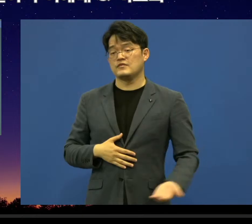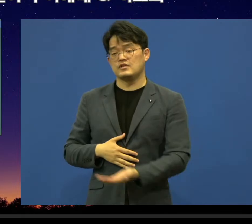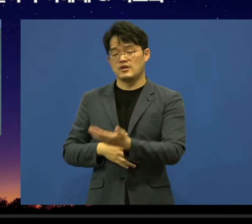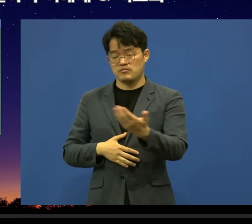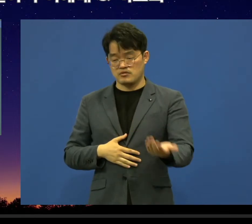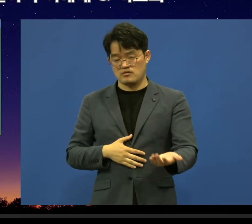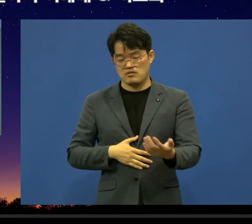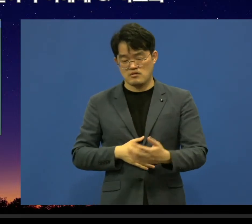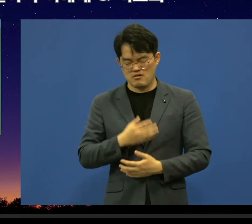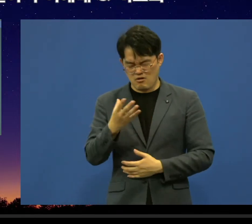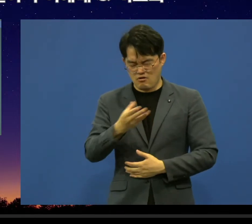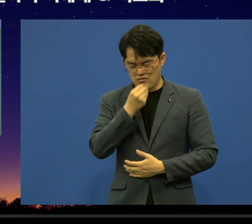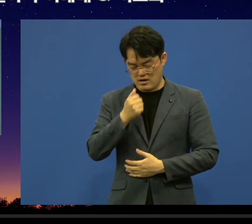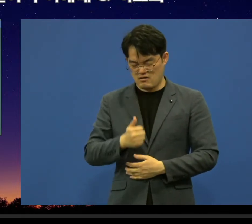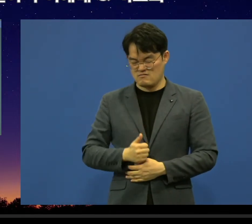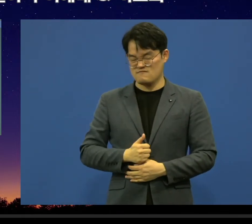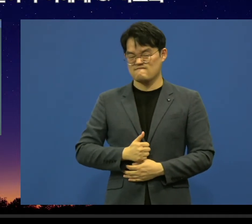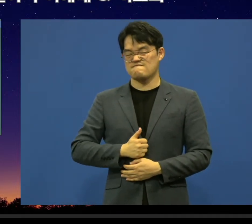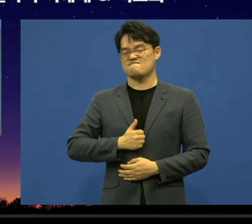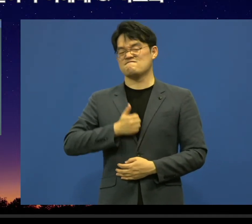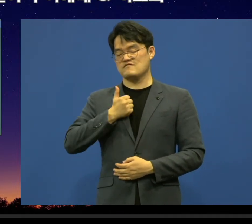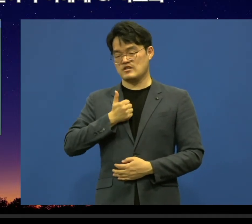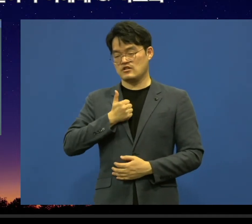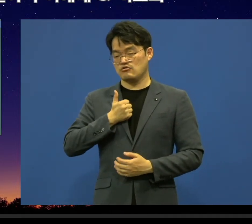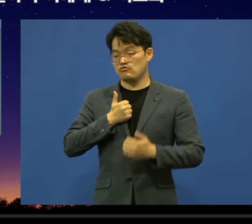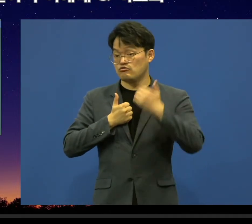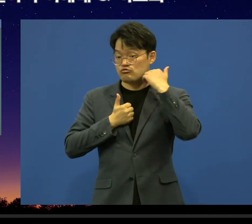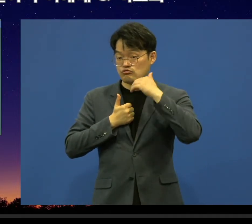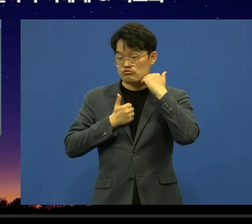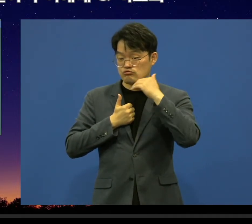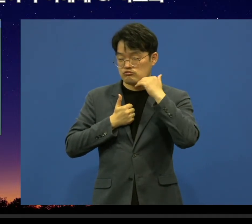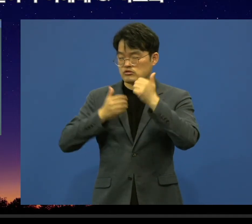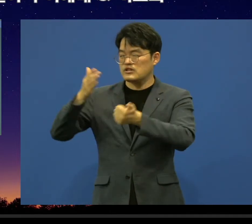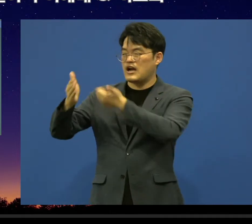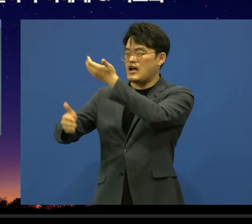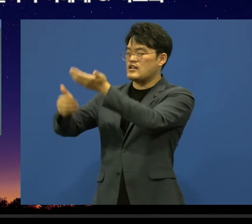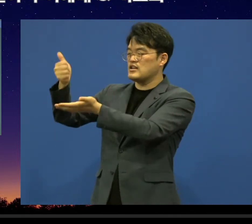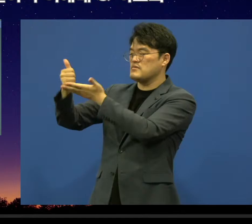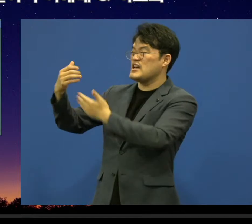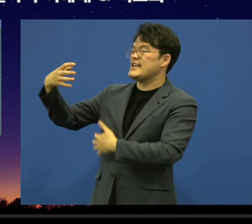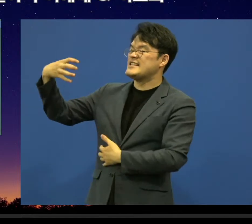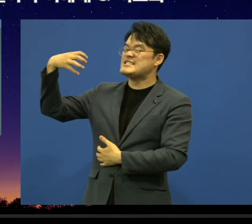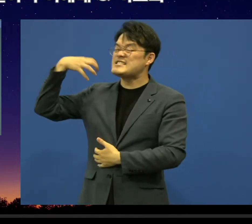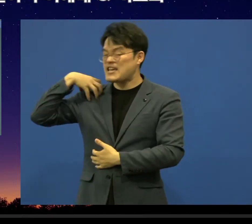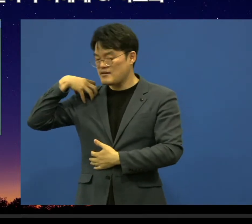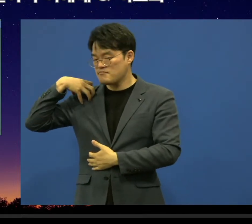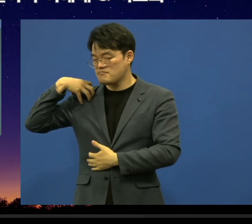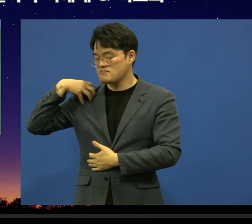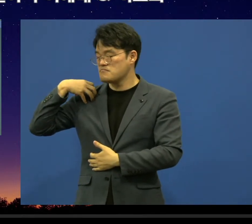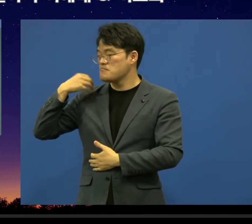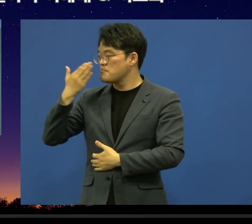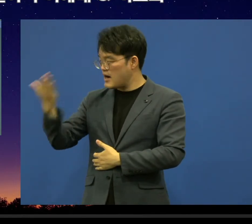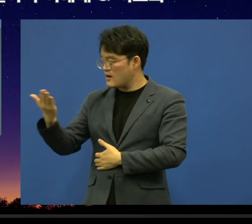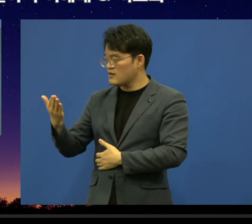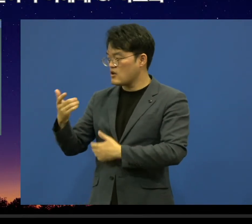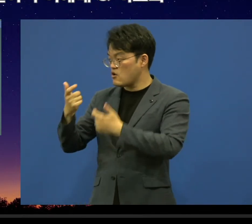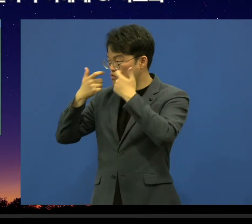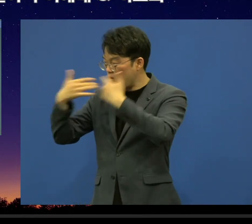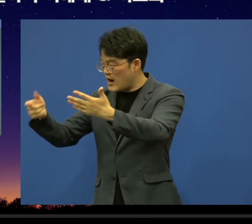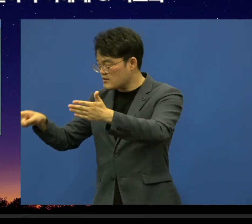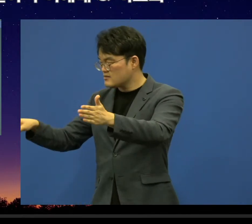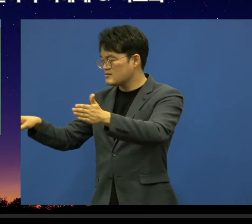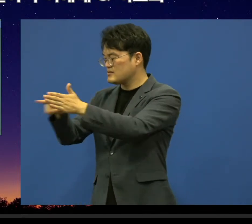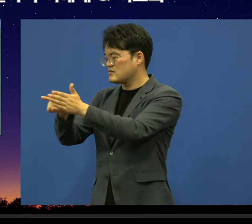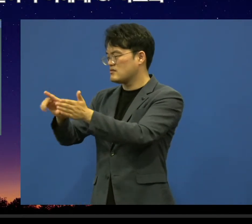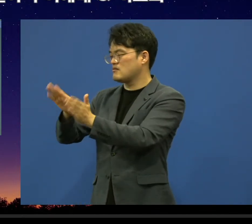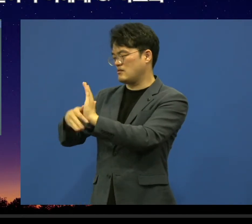수 있습니까? 하나님이 책임져 줄 것이라는 확신이 있는 자만이 분노할 수 있어요. 그렇지